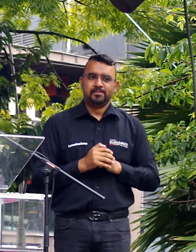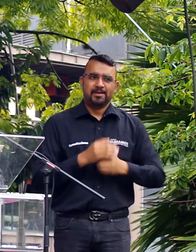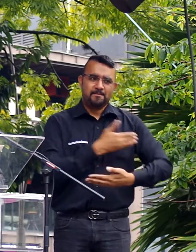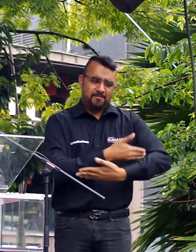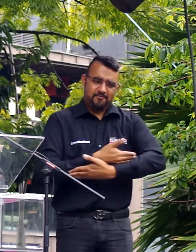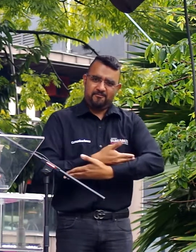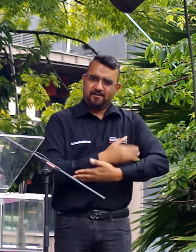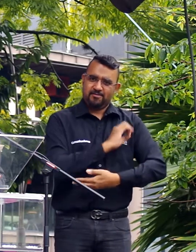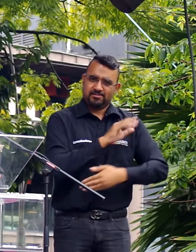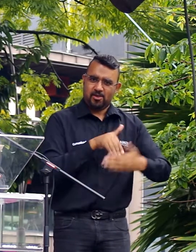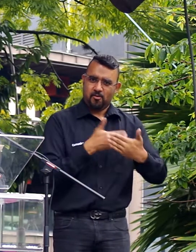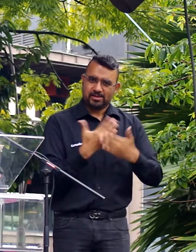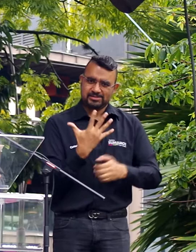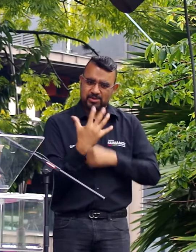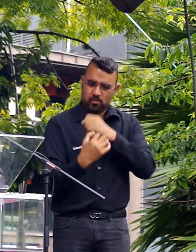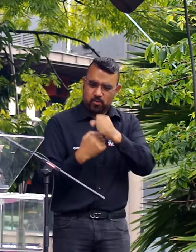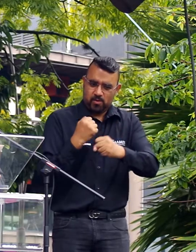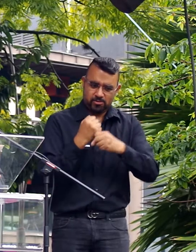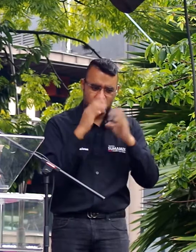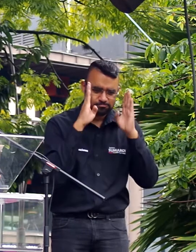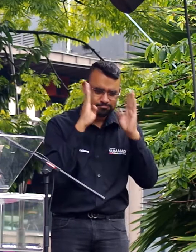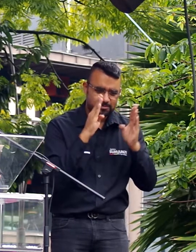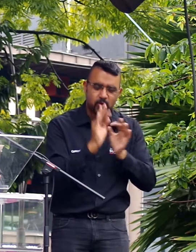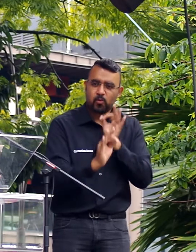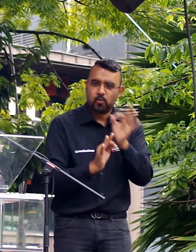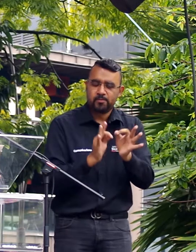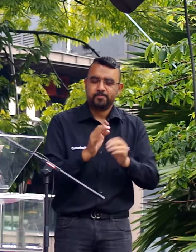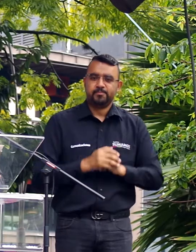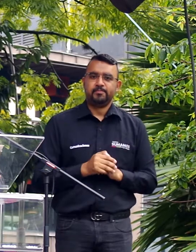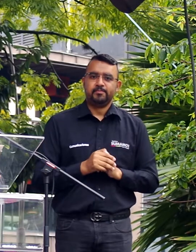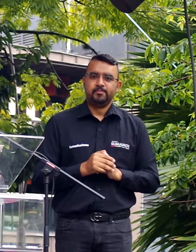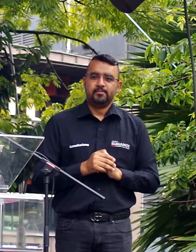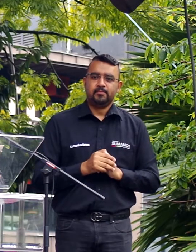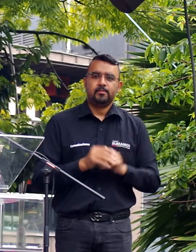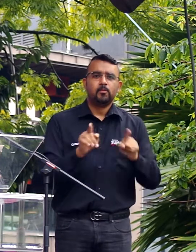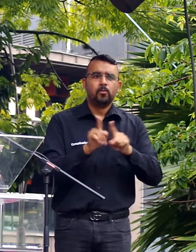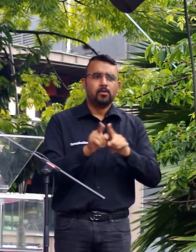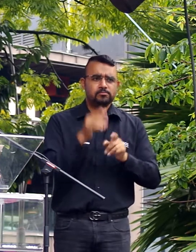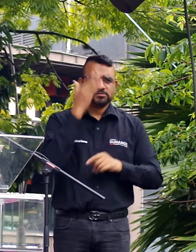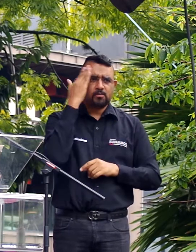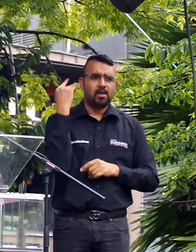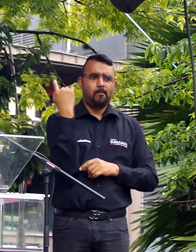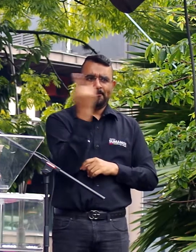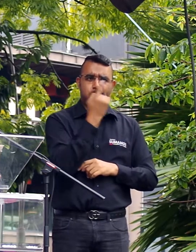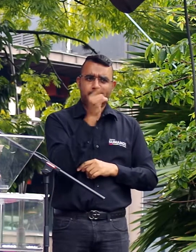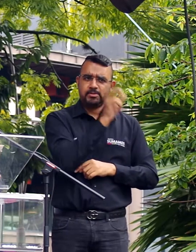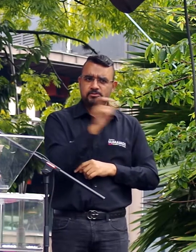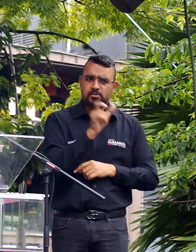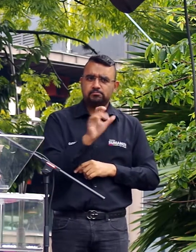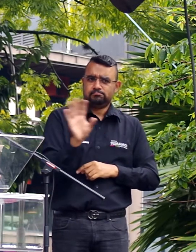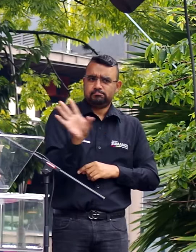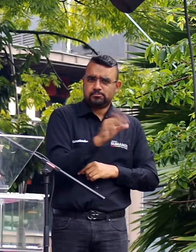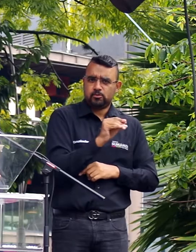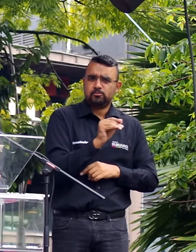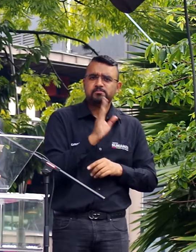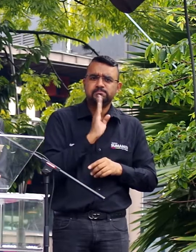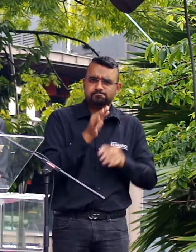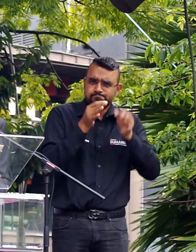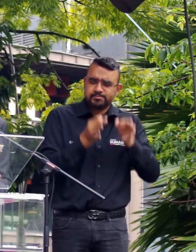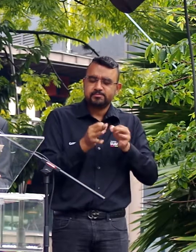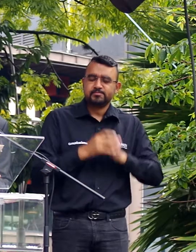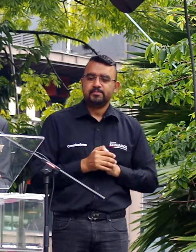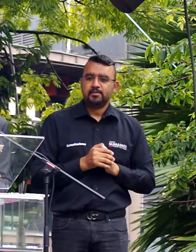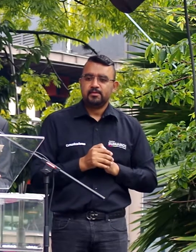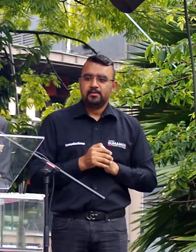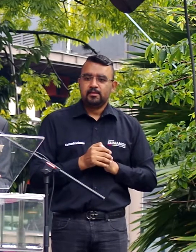Y solo cuando se reconoce que un municipio lo han construido muchas personas, y solo